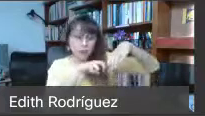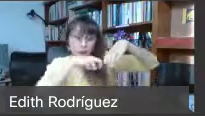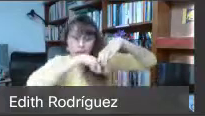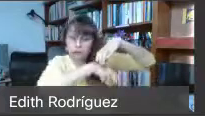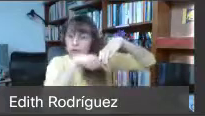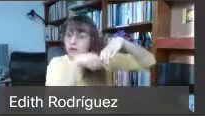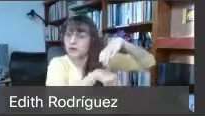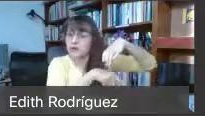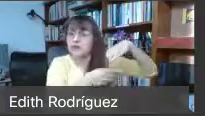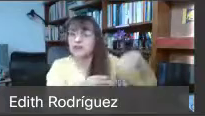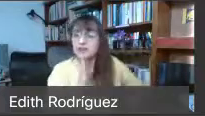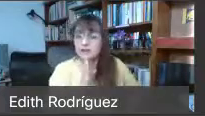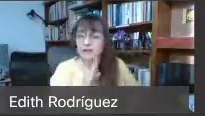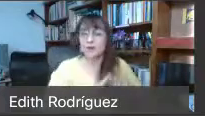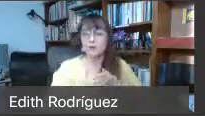contextos distintos.